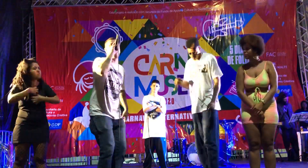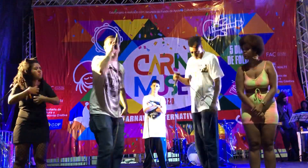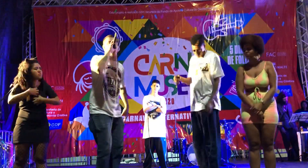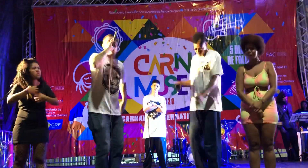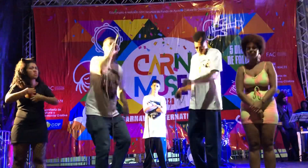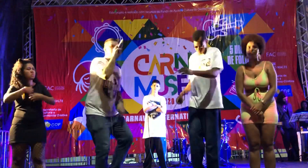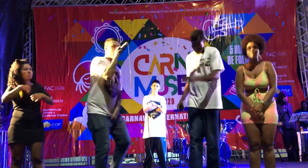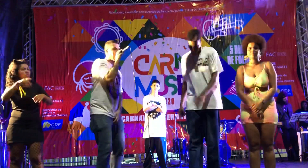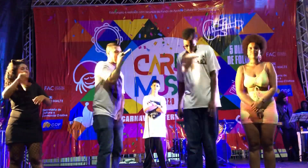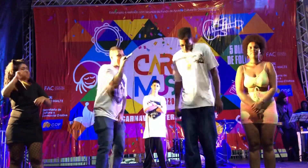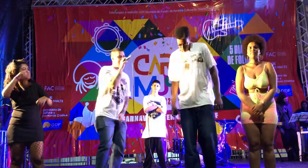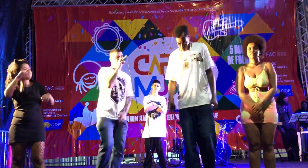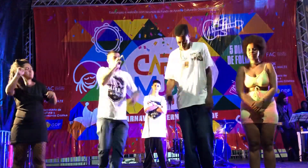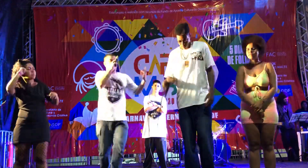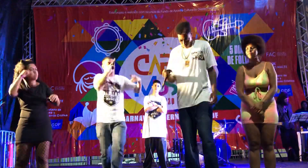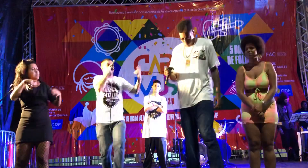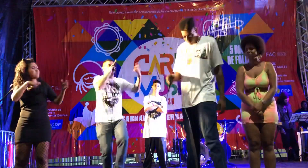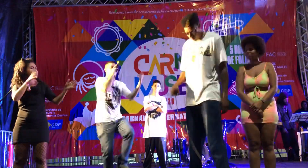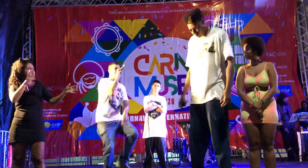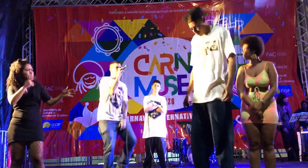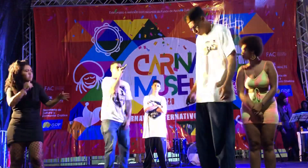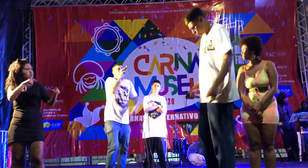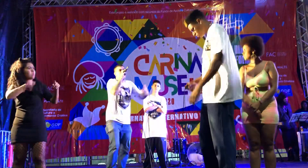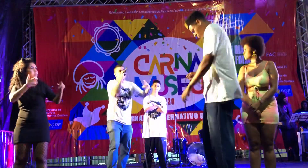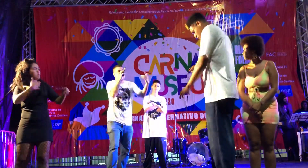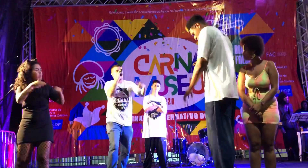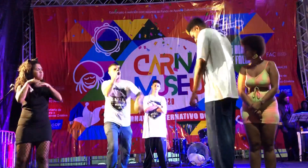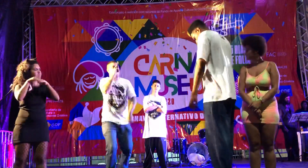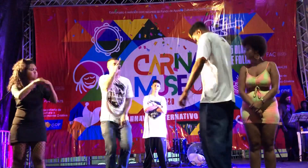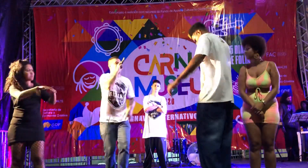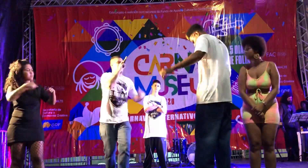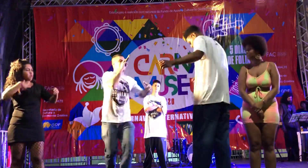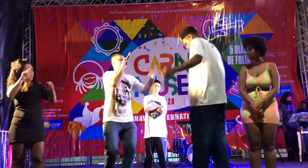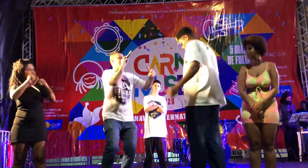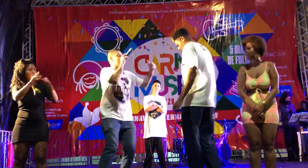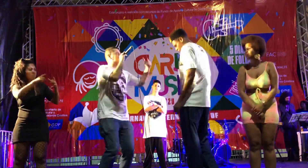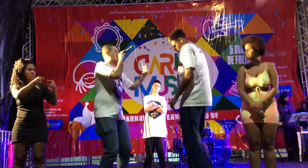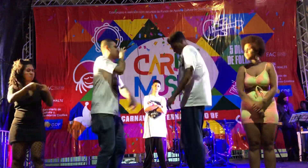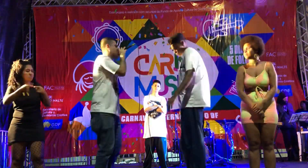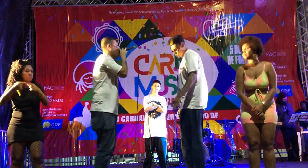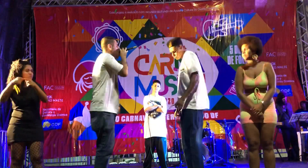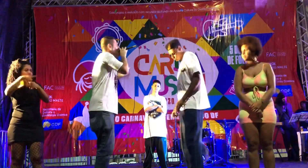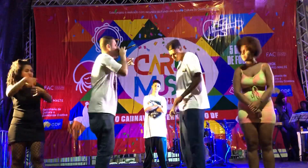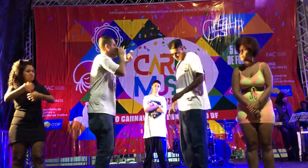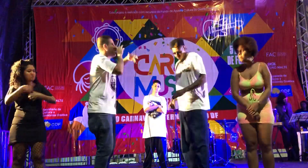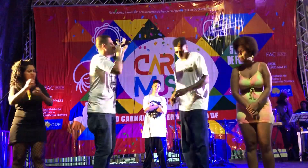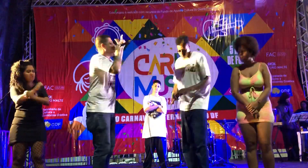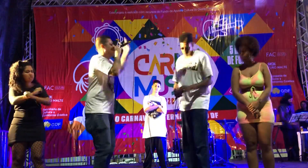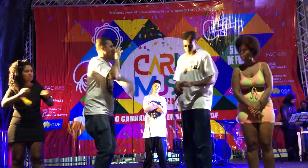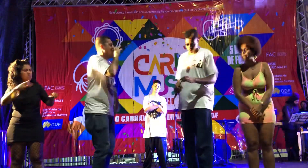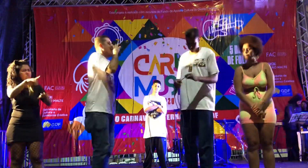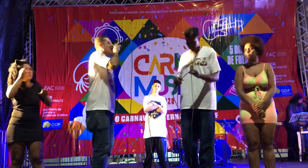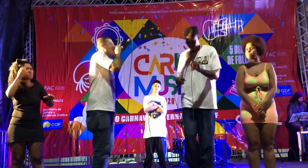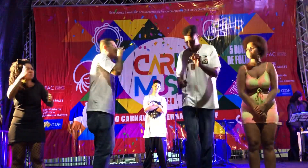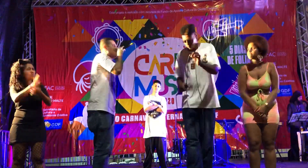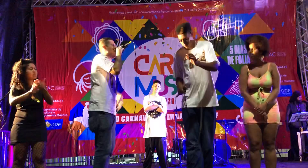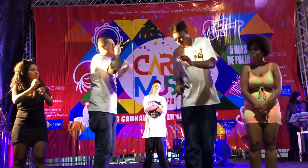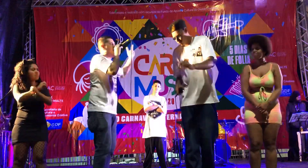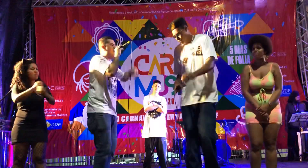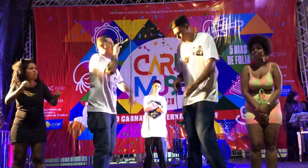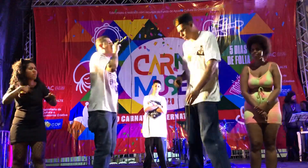mama negra. Demorou, parceiro, tipo Kill Bill. Eu faço aqui a rima e você não sentiu. Cê não entendeu,